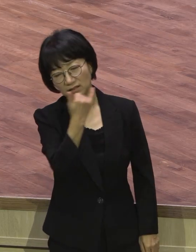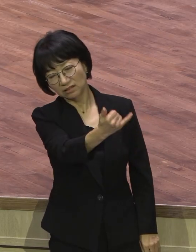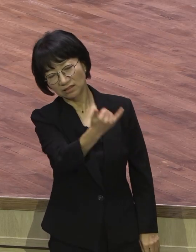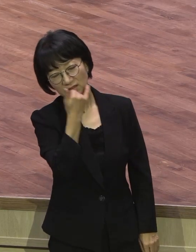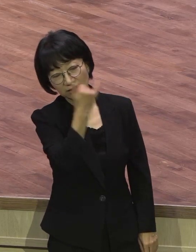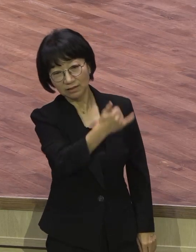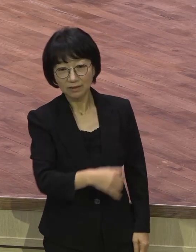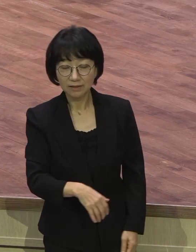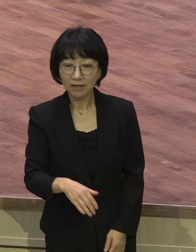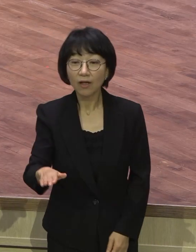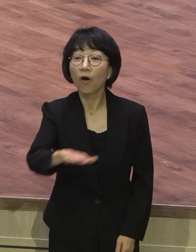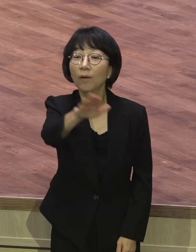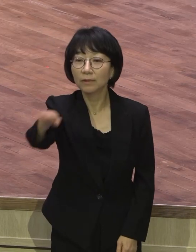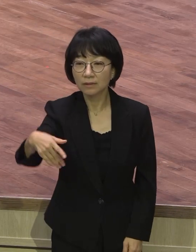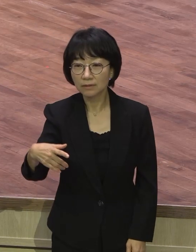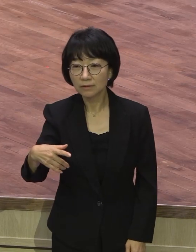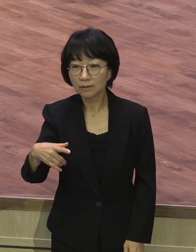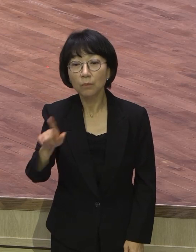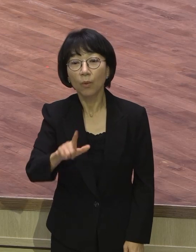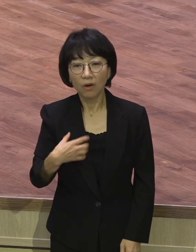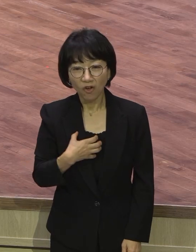걱정은 있어도 밤새 잠 못자자라